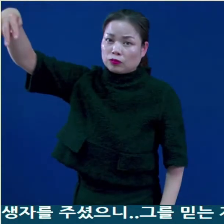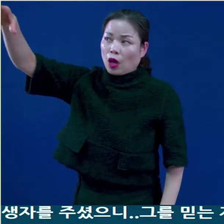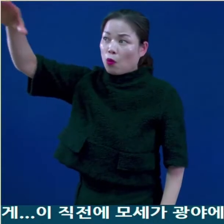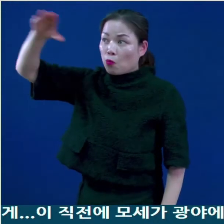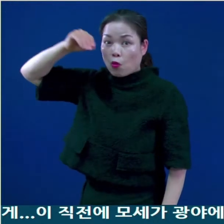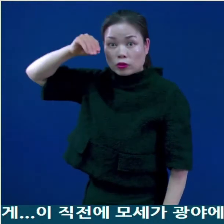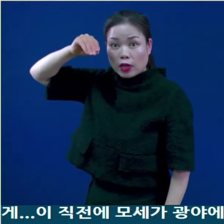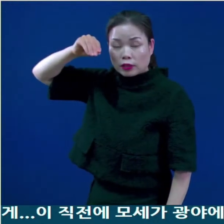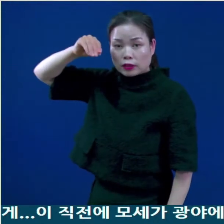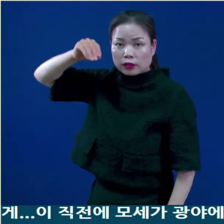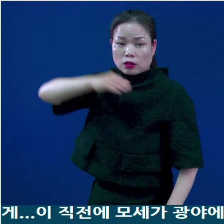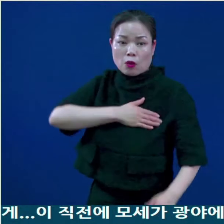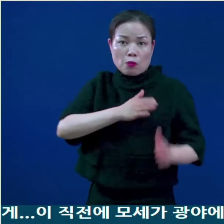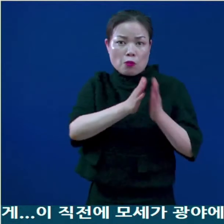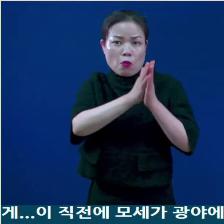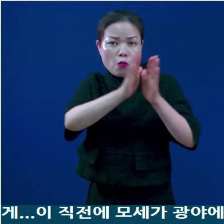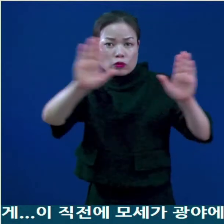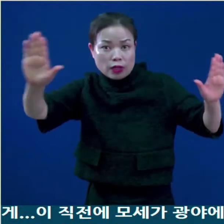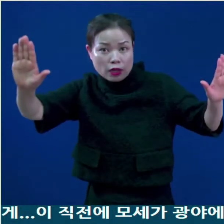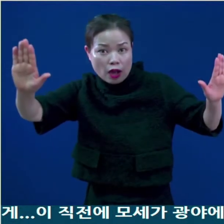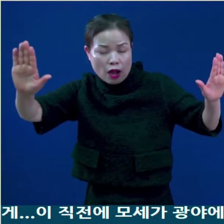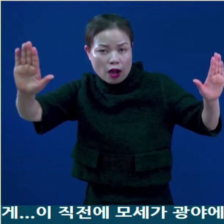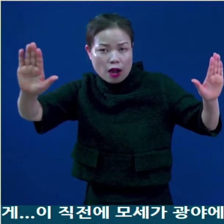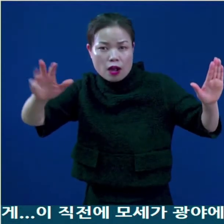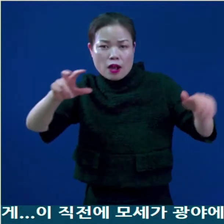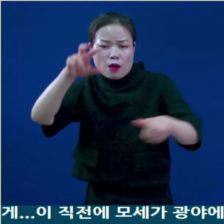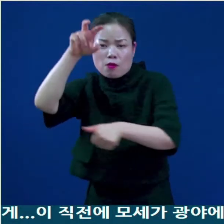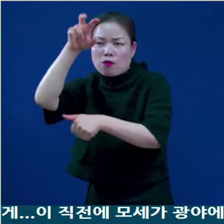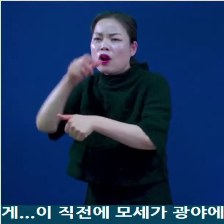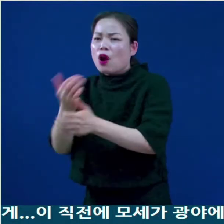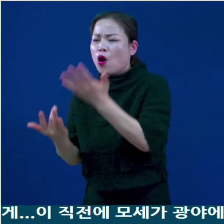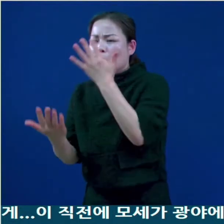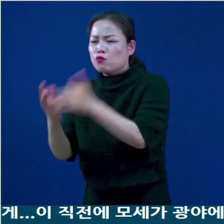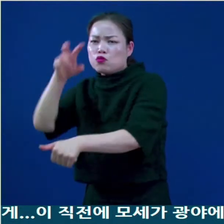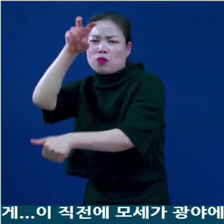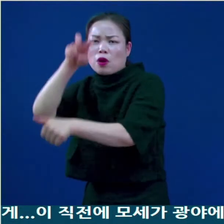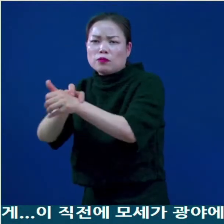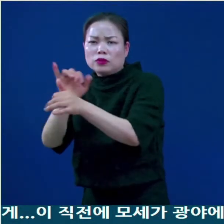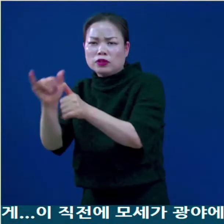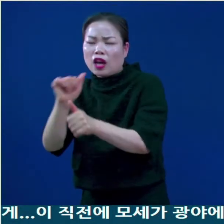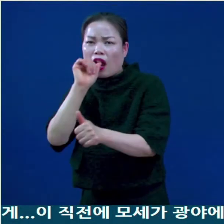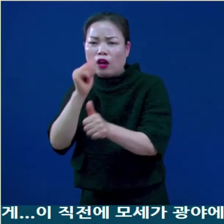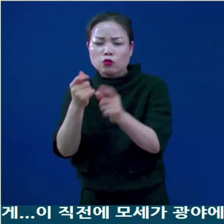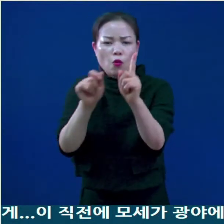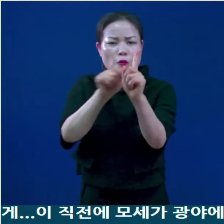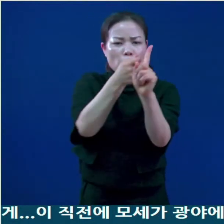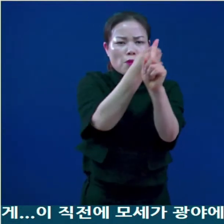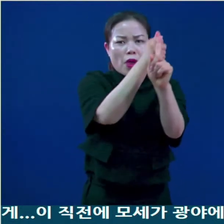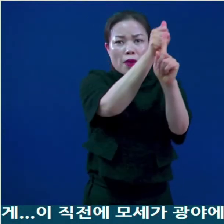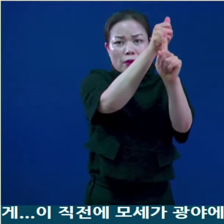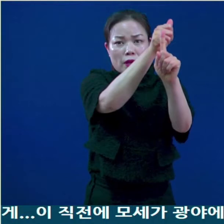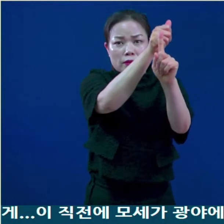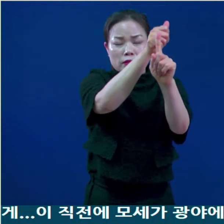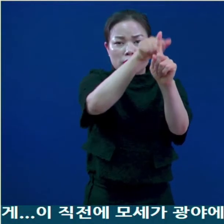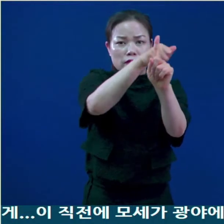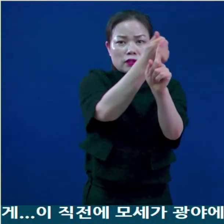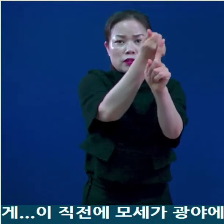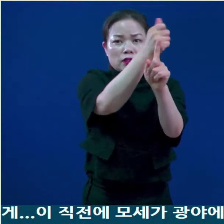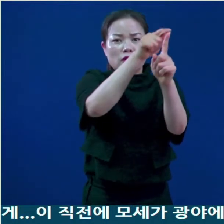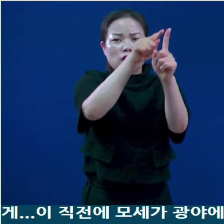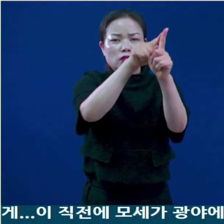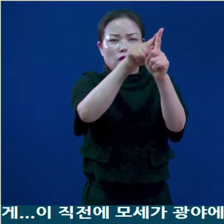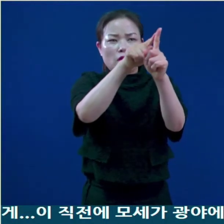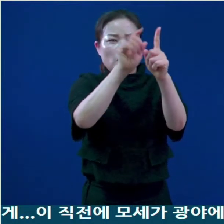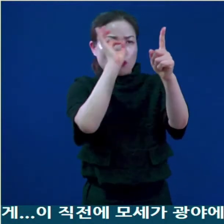모델을 모세가 광야에서 불뱀 물린 자들을 위하여 놋뱀 들어서 치유한 그